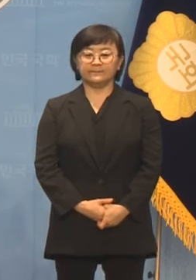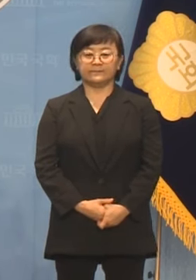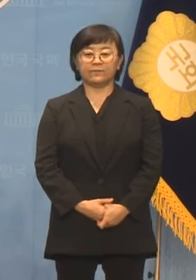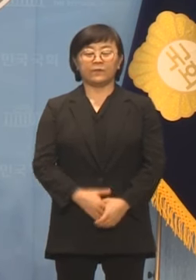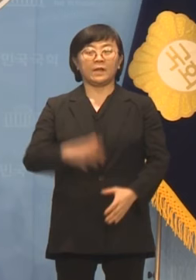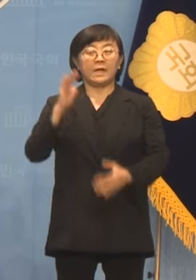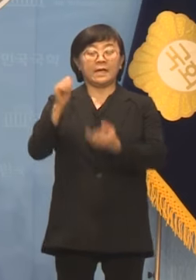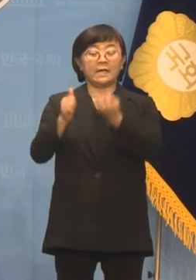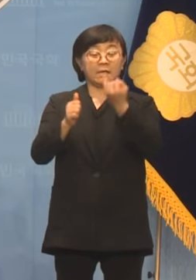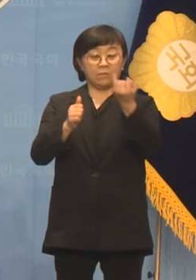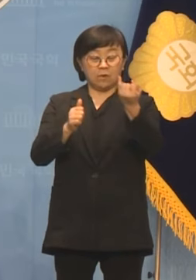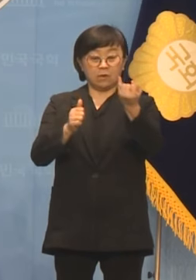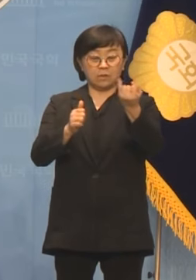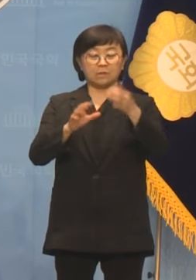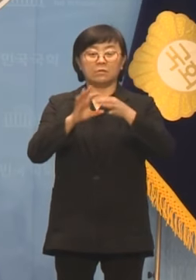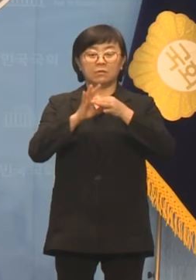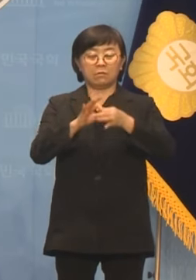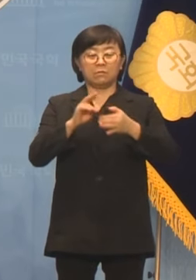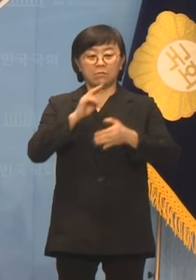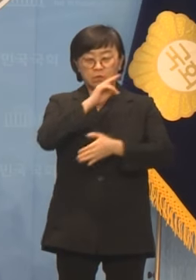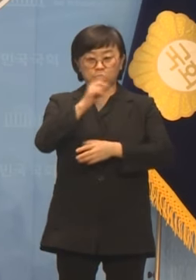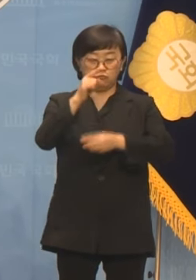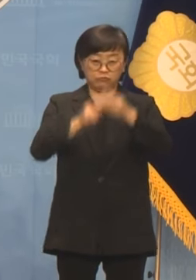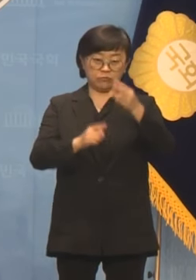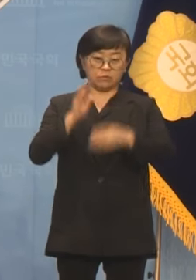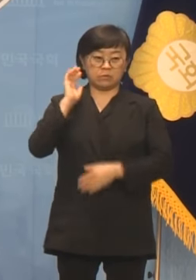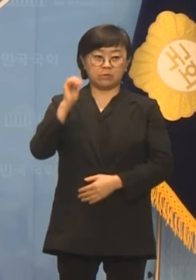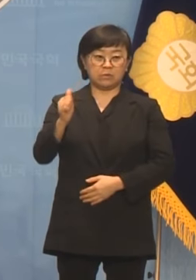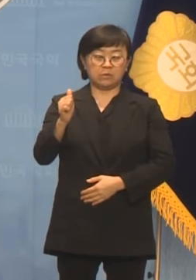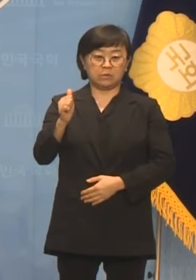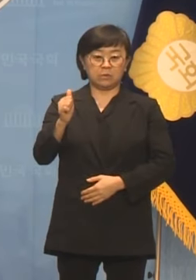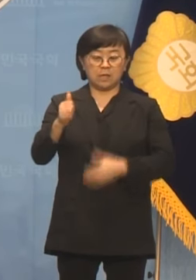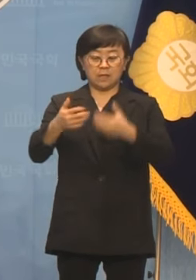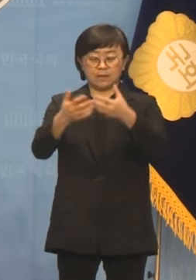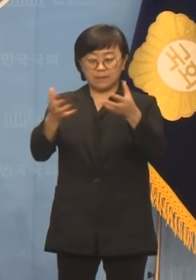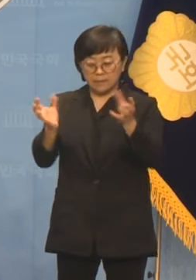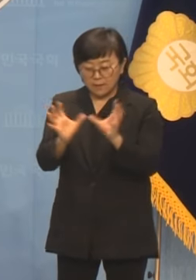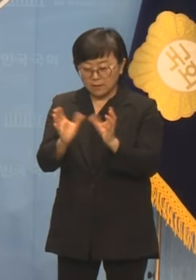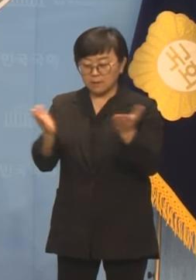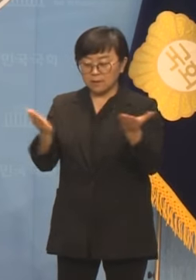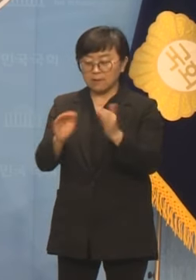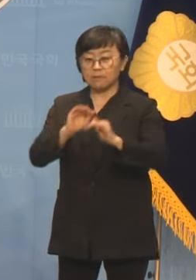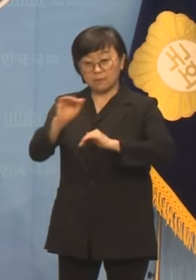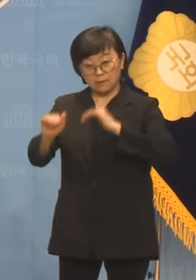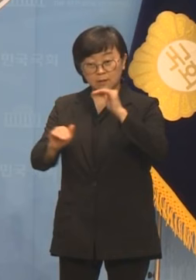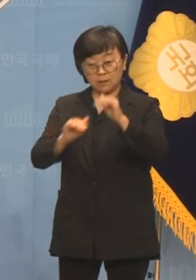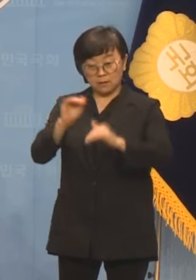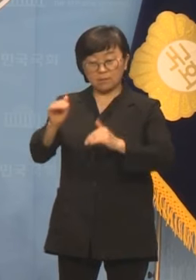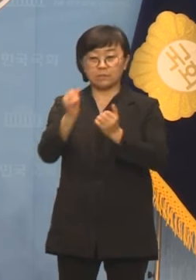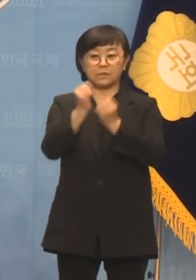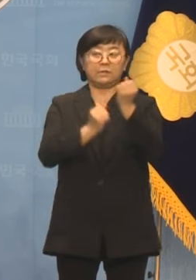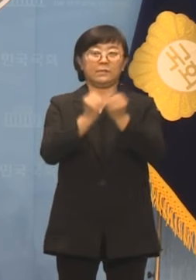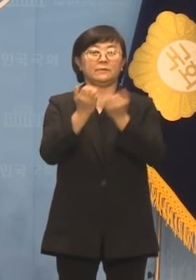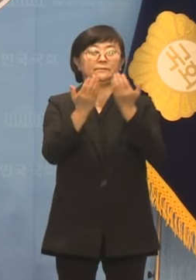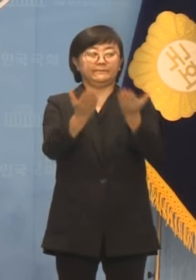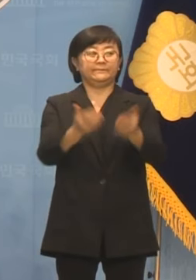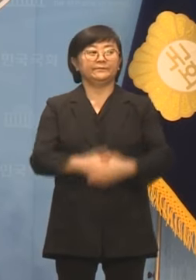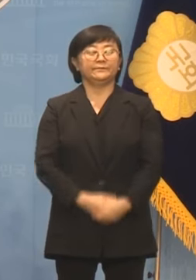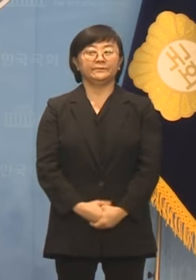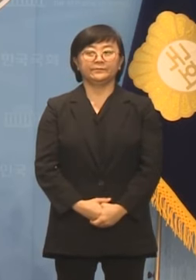김건희 여사 관련 의혹과 윤석열 대통령의 당무 개입 관련된 브리핑 시작하도록